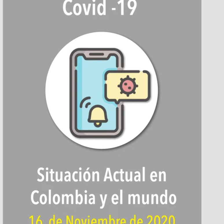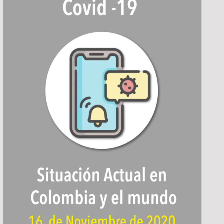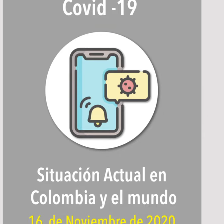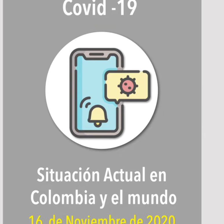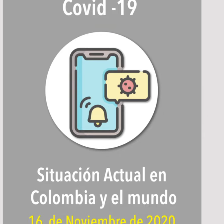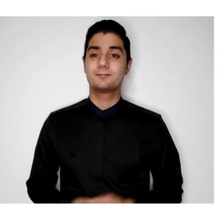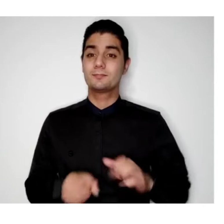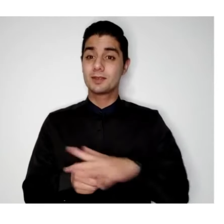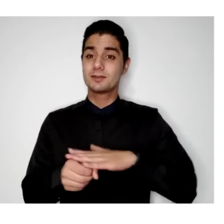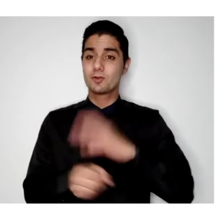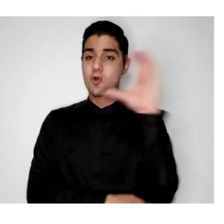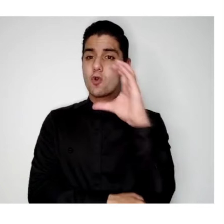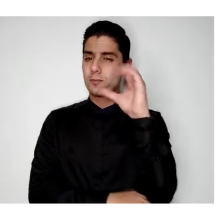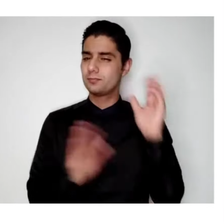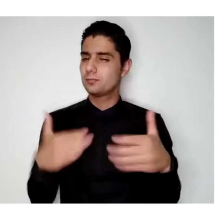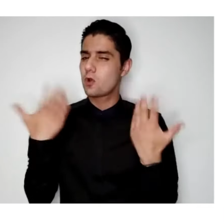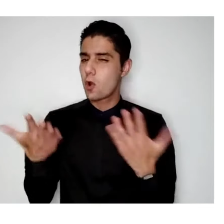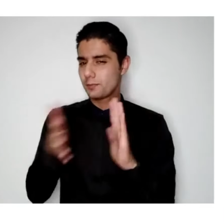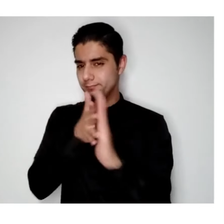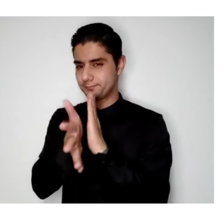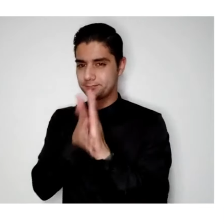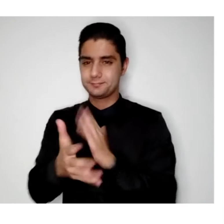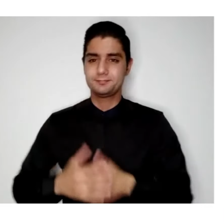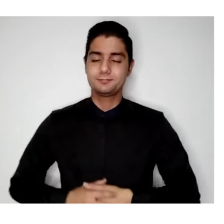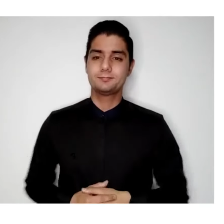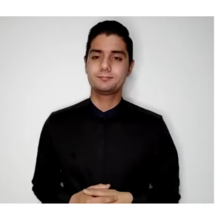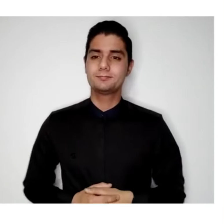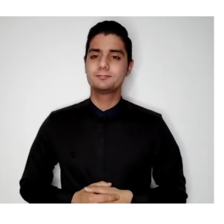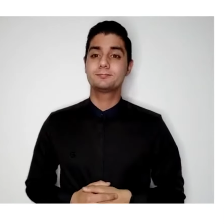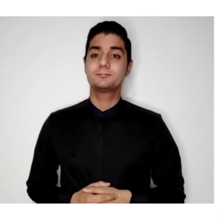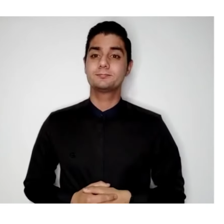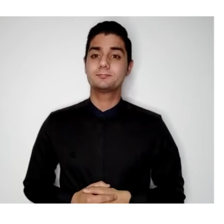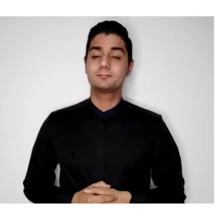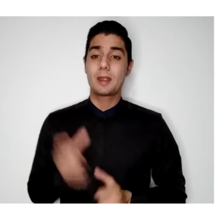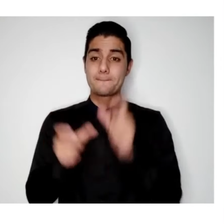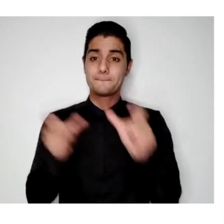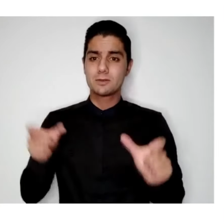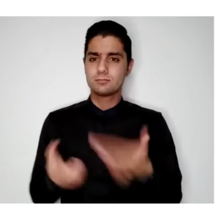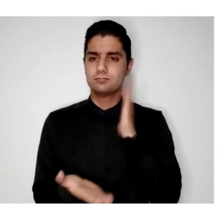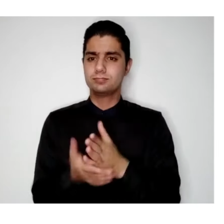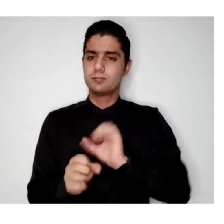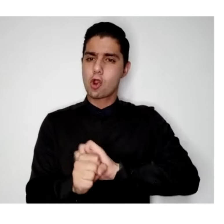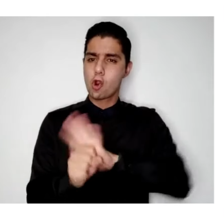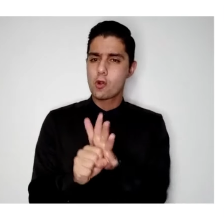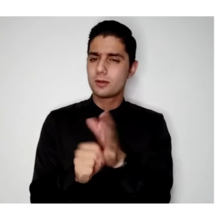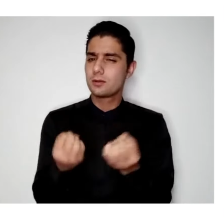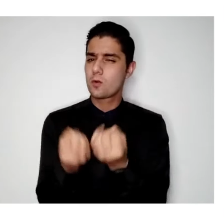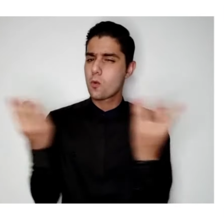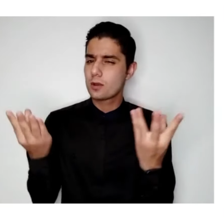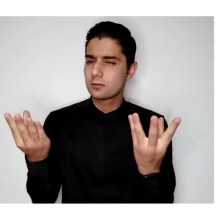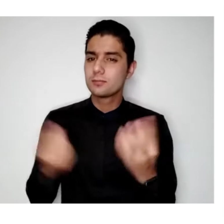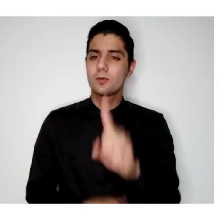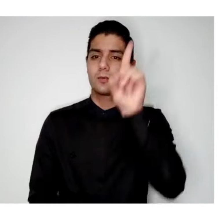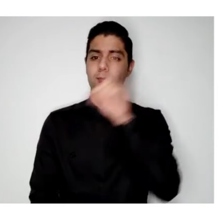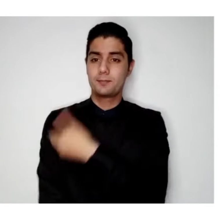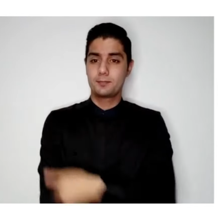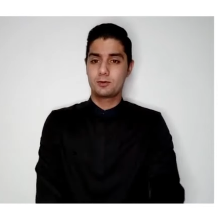2020. La situación en Colombia es la siguiente. Número de casos confirmados.